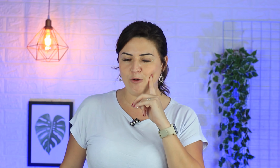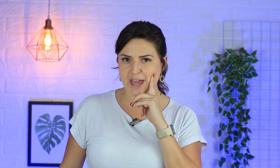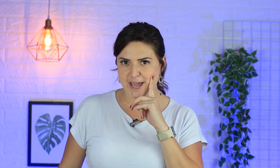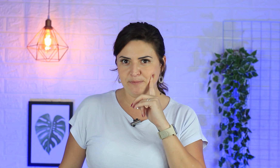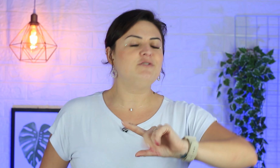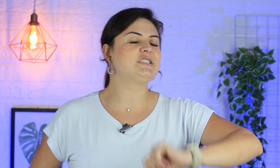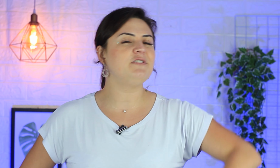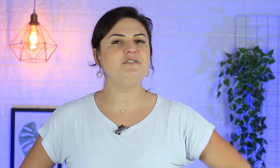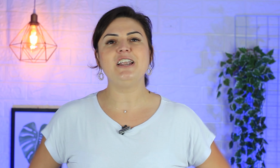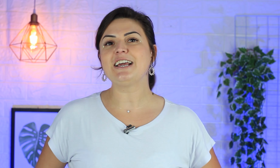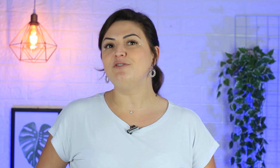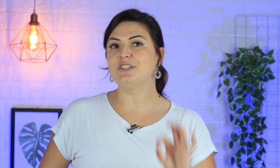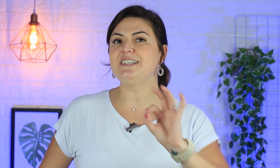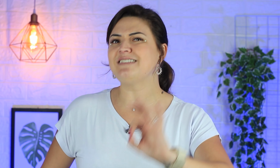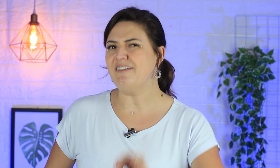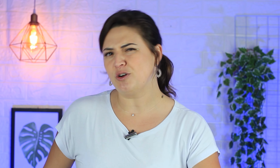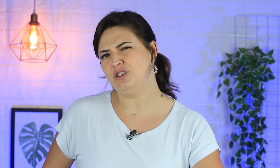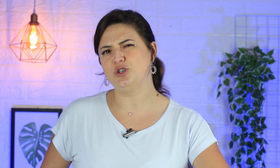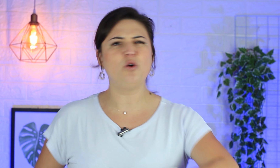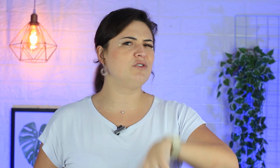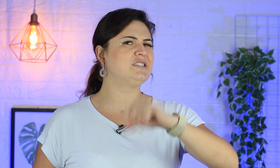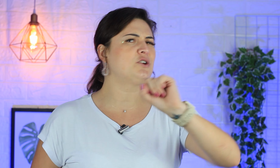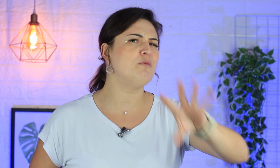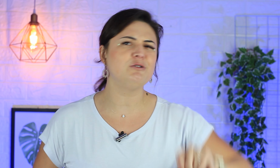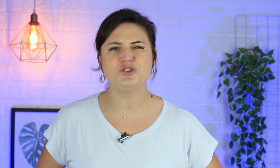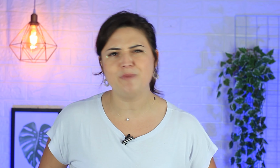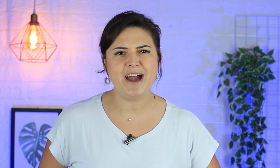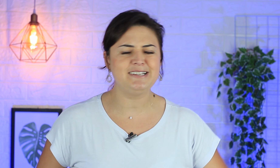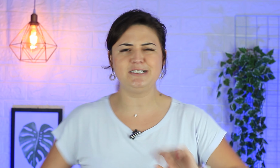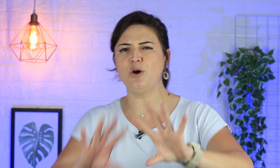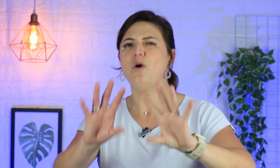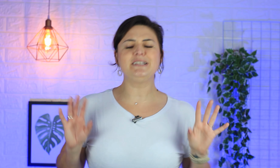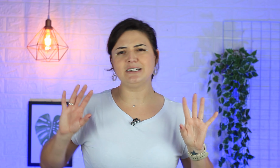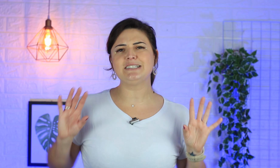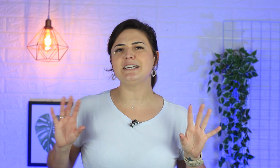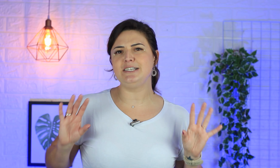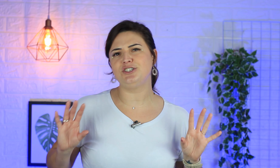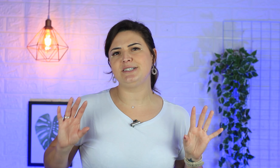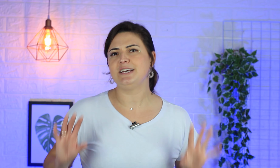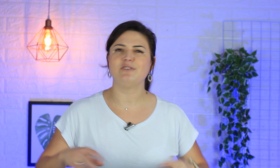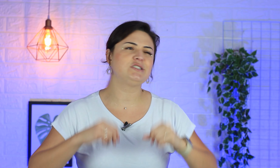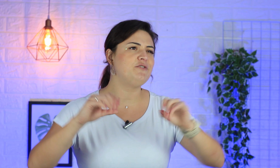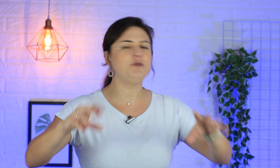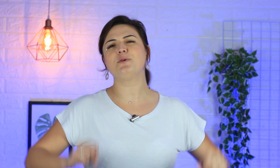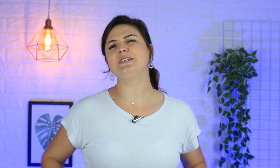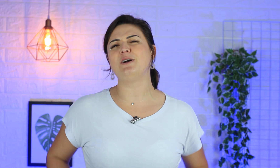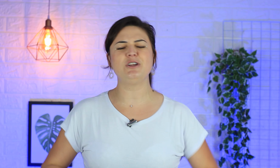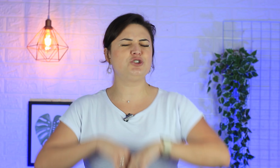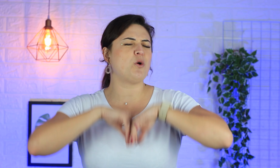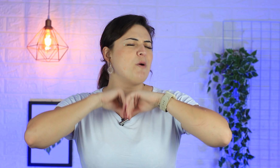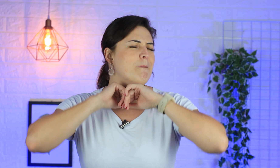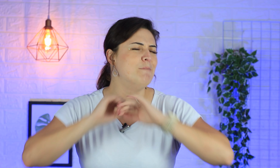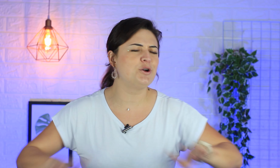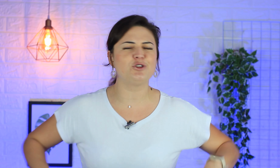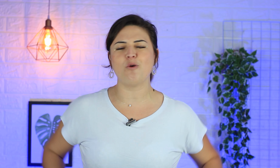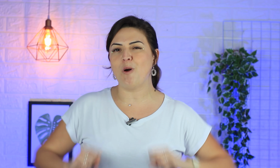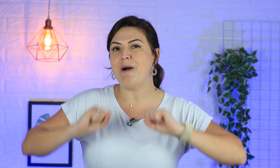alguém e você vai falar que você tava com enjoo, que você comeu demais. Então pensa na seguinte cena, você foi pra um restaurante, comeu muito, comeu